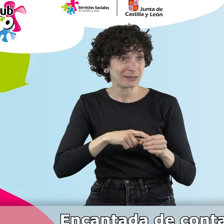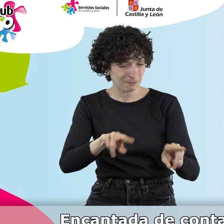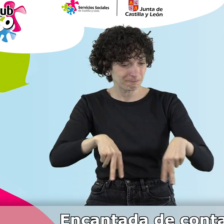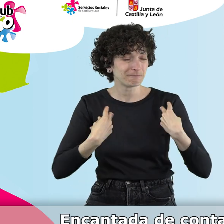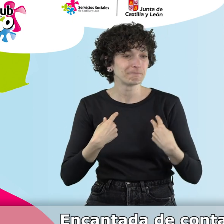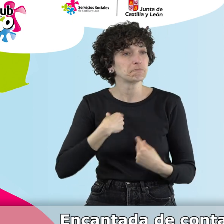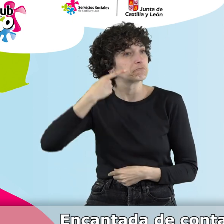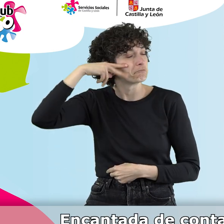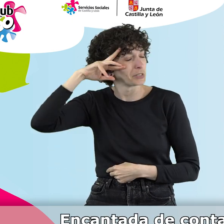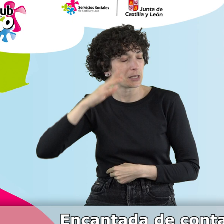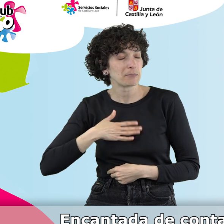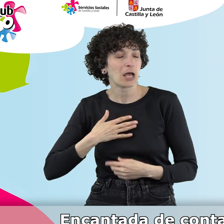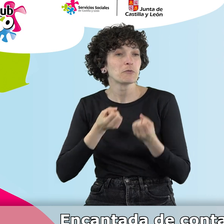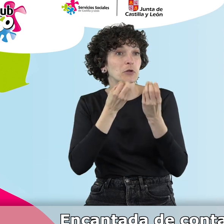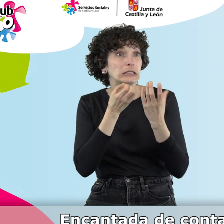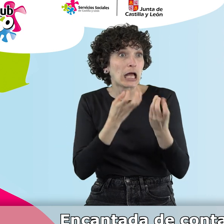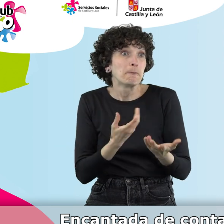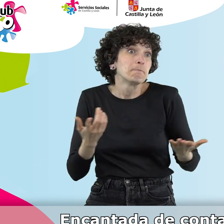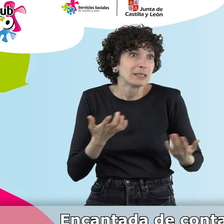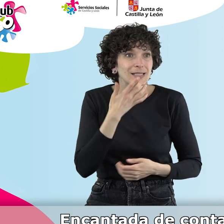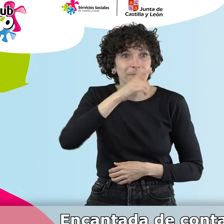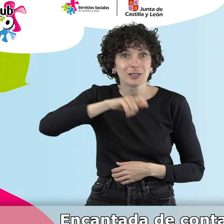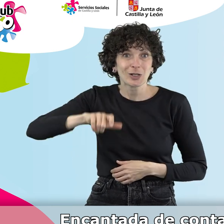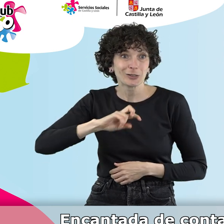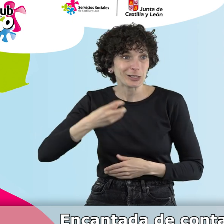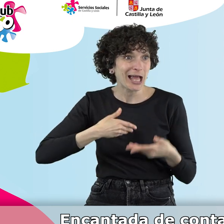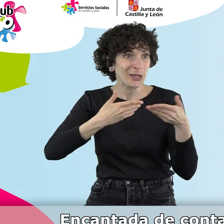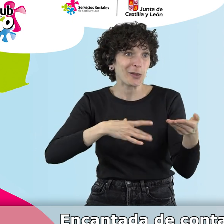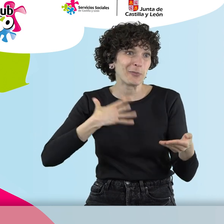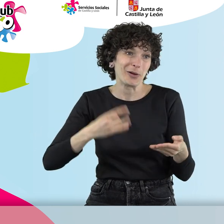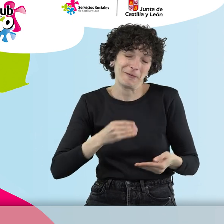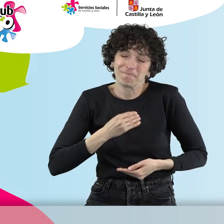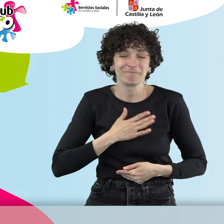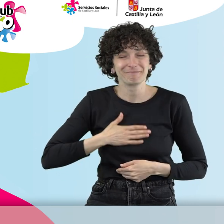participar. Encantada de contar con mi experiencia si eso puede servir a otras personas.